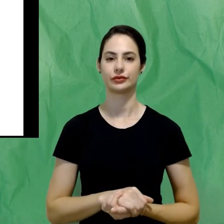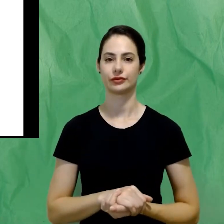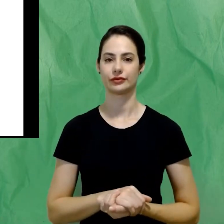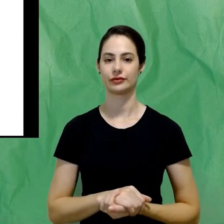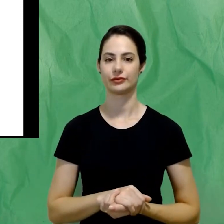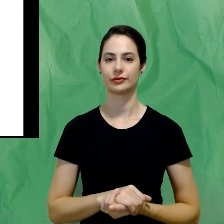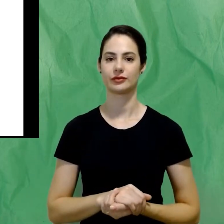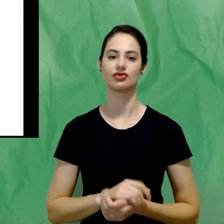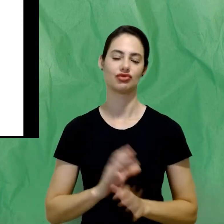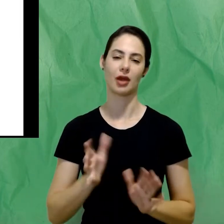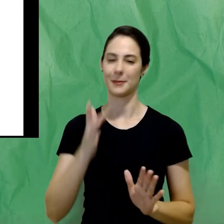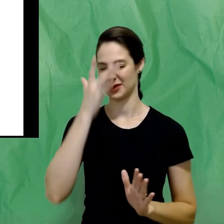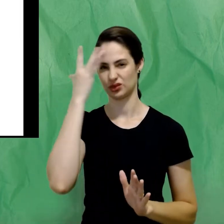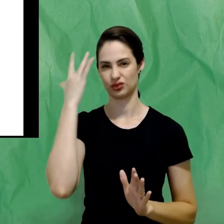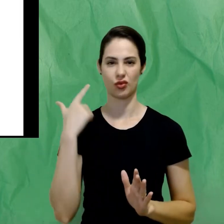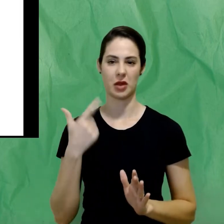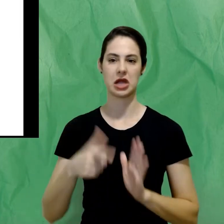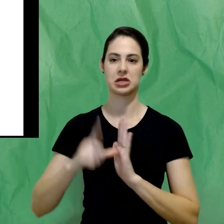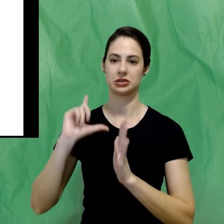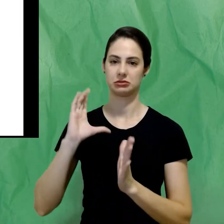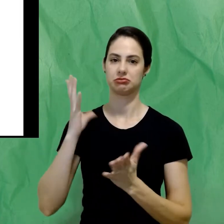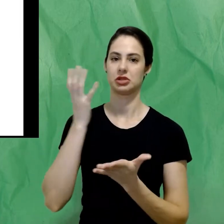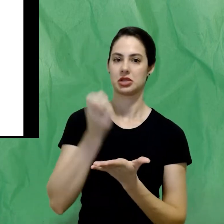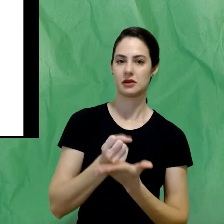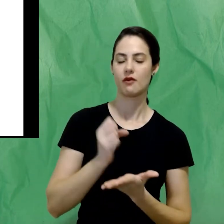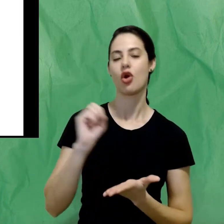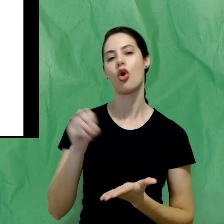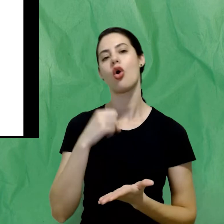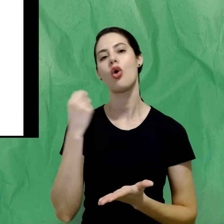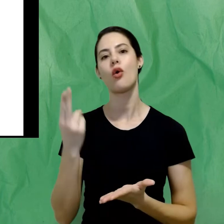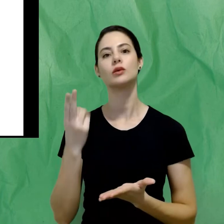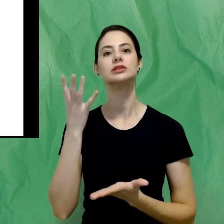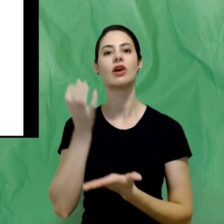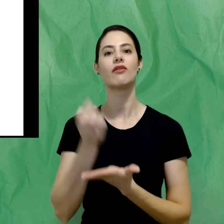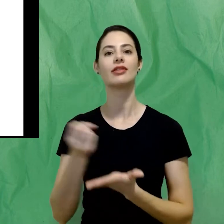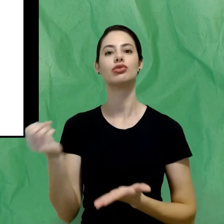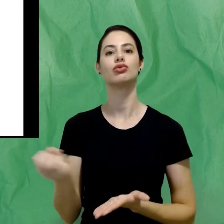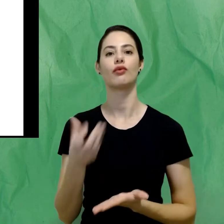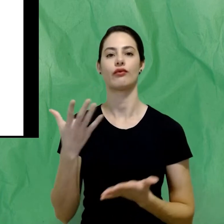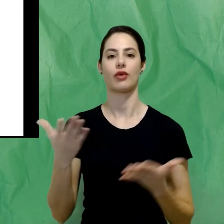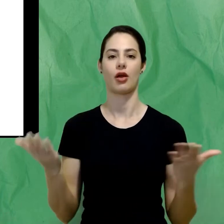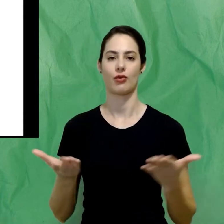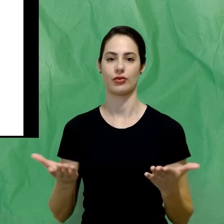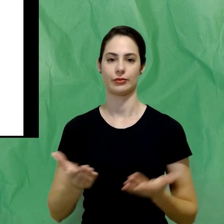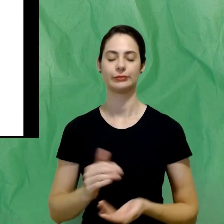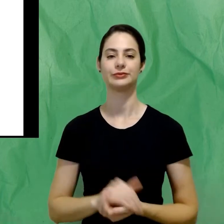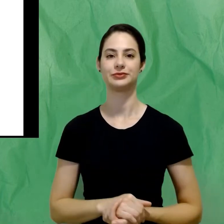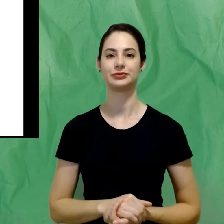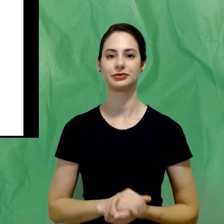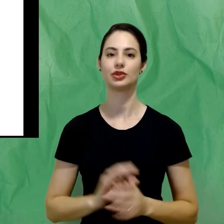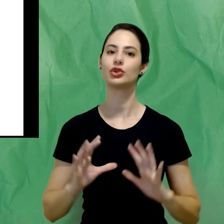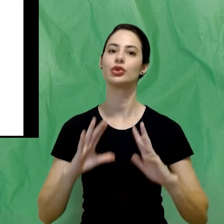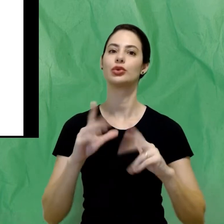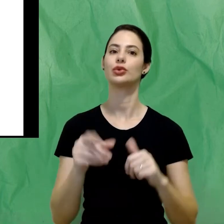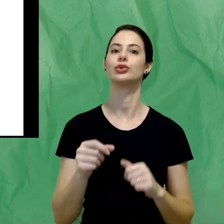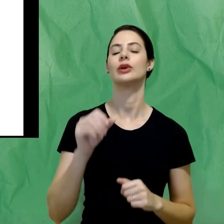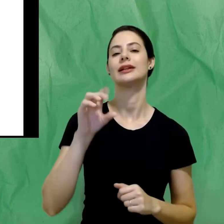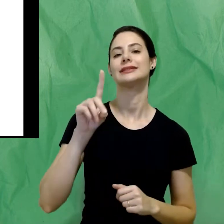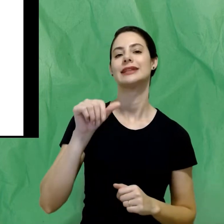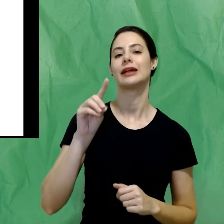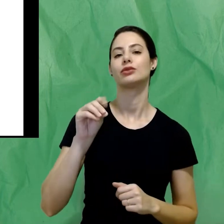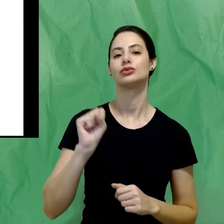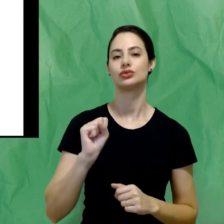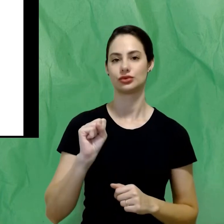de um cadastro que já foi feito anteriormente, ou salvar o cadastro atual. Todos os dados de cadastro